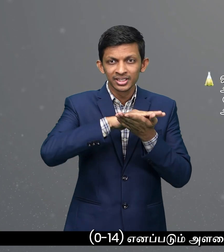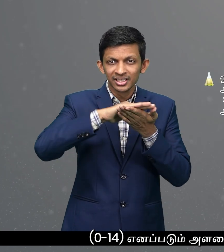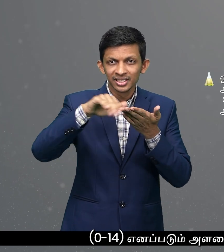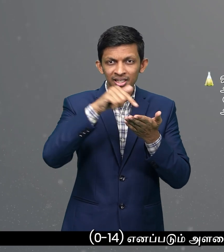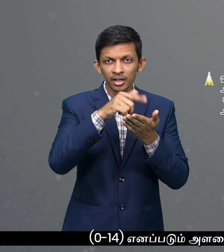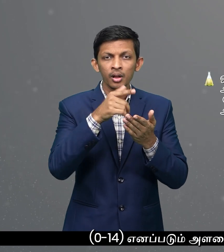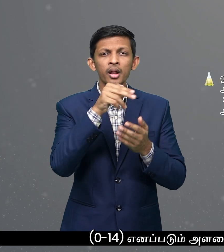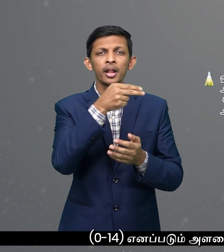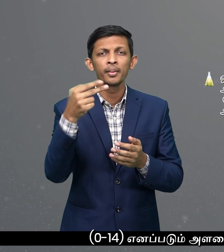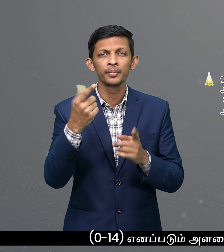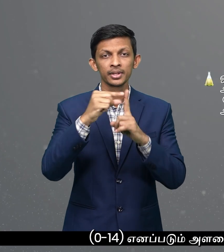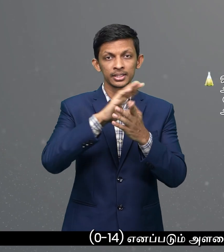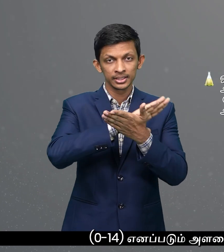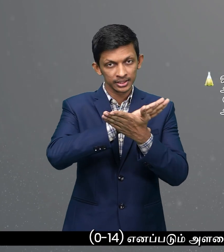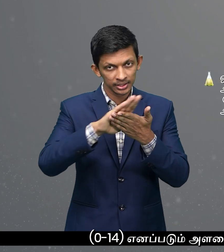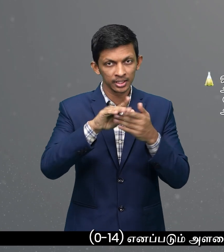அளவை பயன்படுத்தி சோதிக்கலாம்.